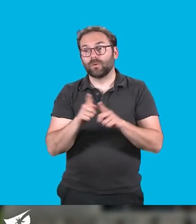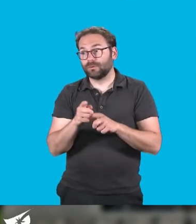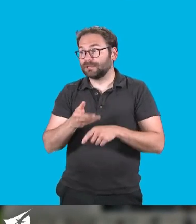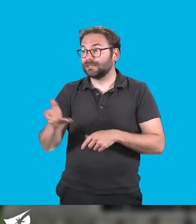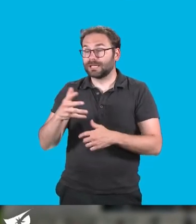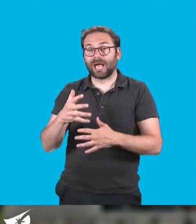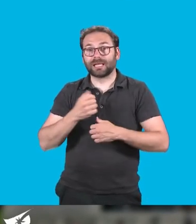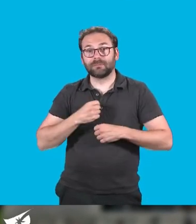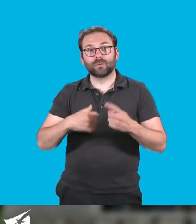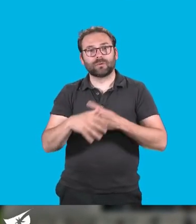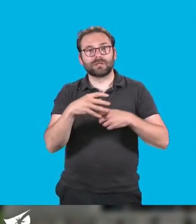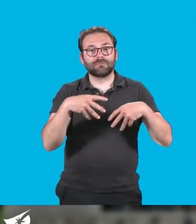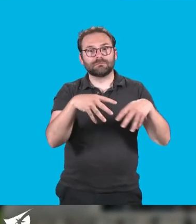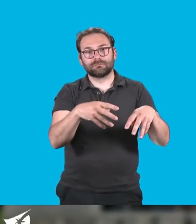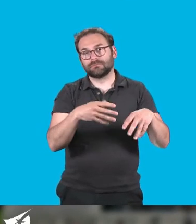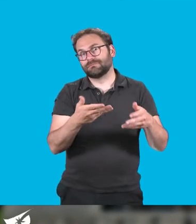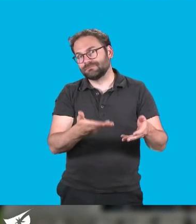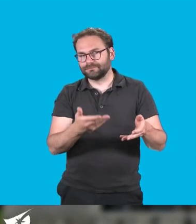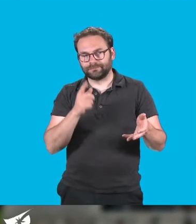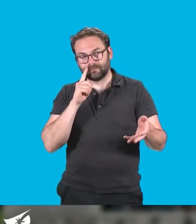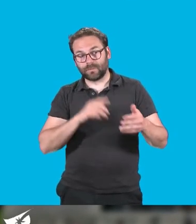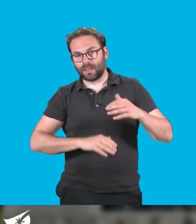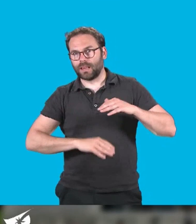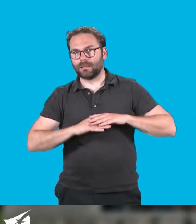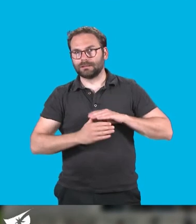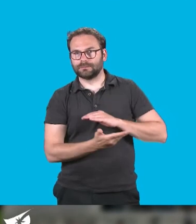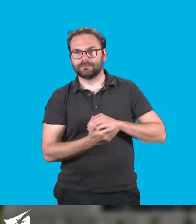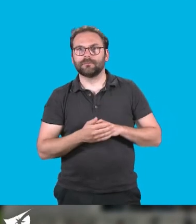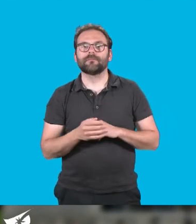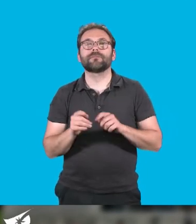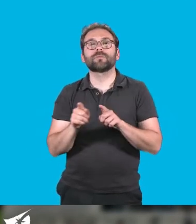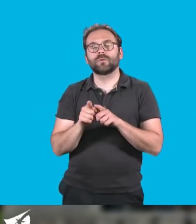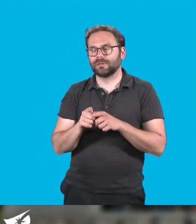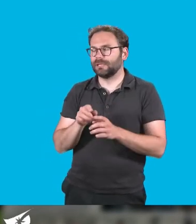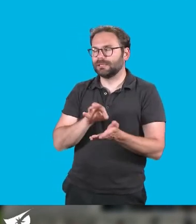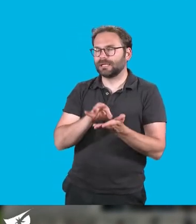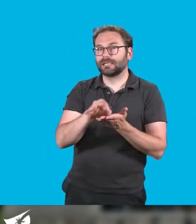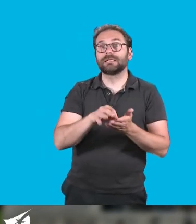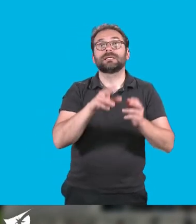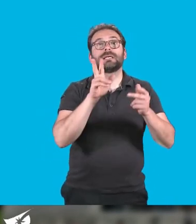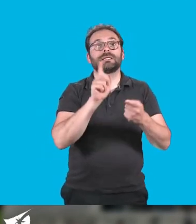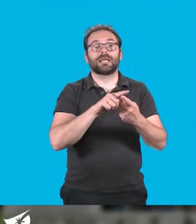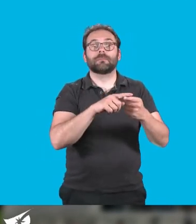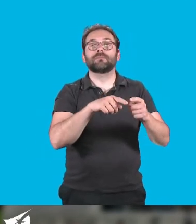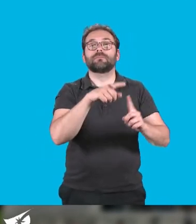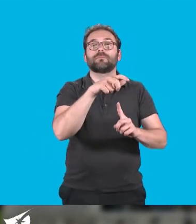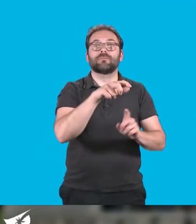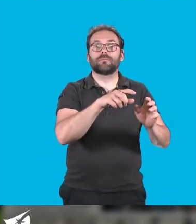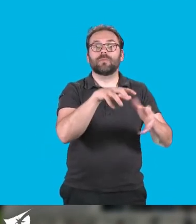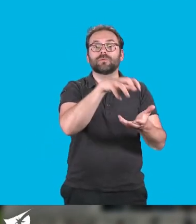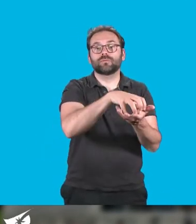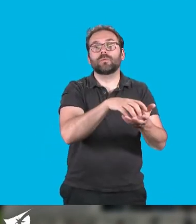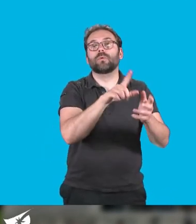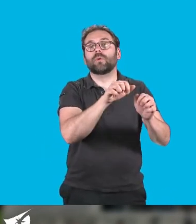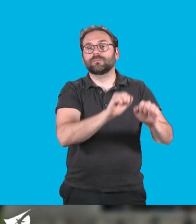type d'épandage. Après la stratégie station d'épuration, nous allons passer à la stratégie collecte et